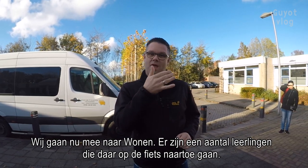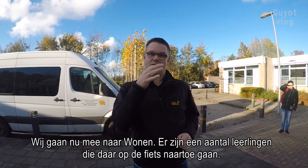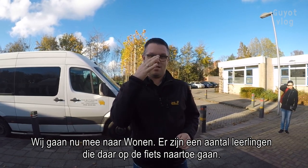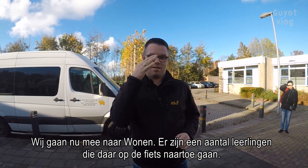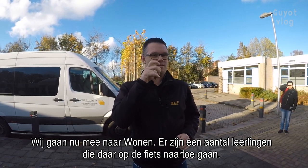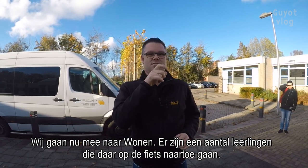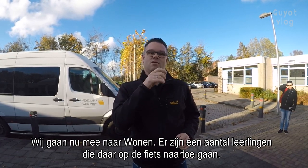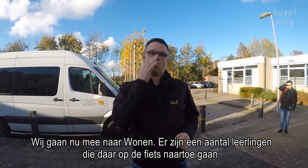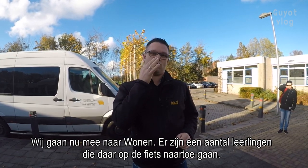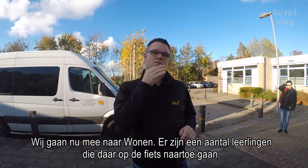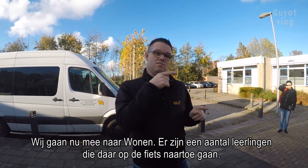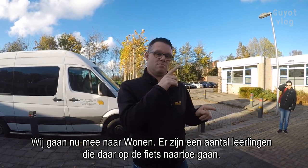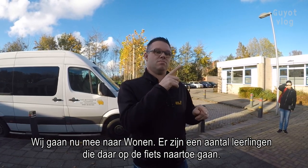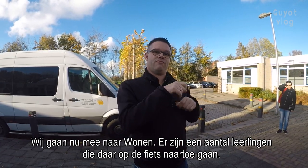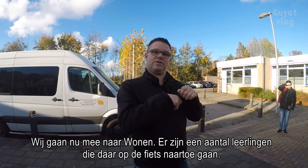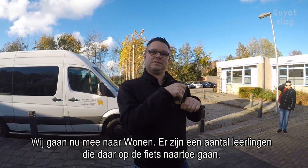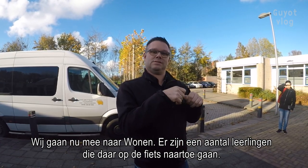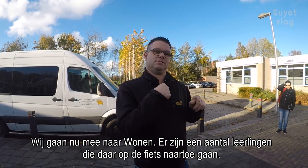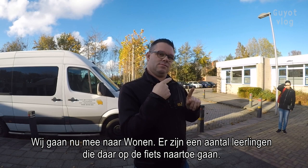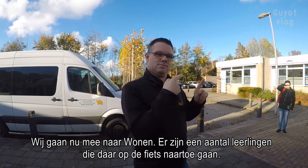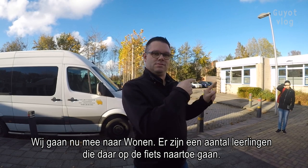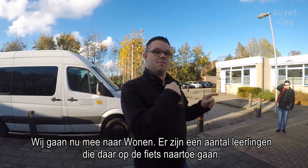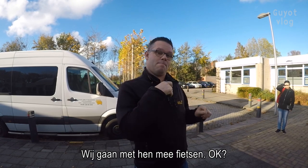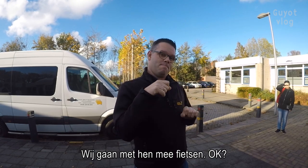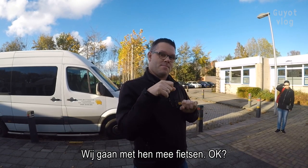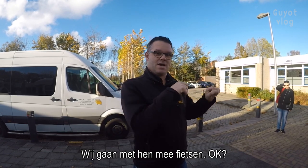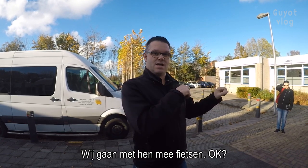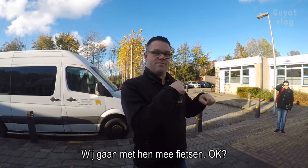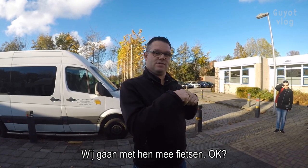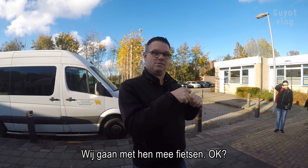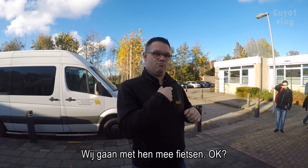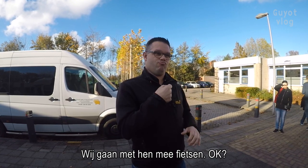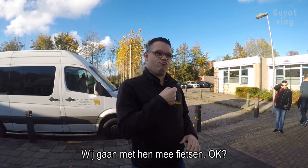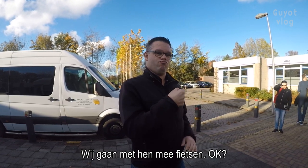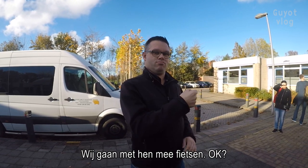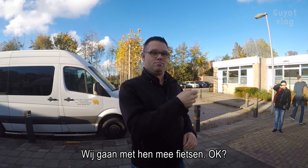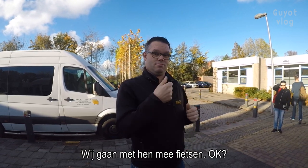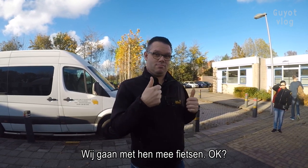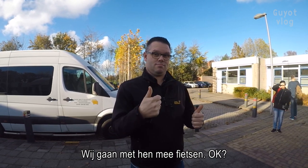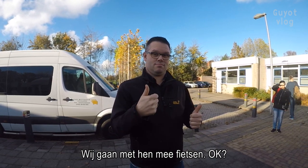Er zijn een aantal leerlingen die daar op de fiets naartoe gaan. En wij gaan mee fietsen. Oké?